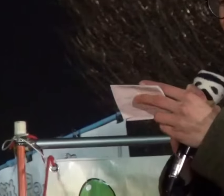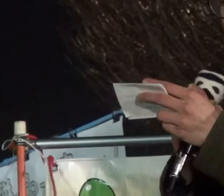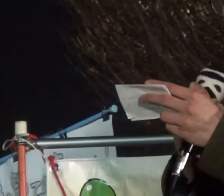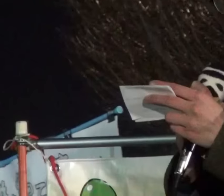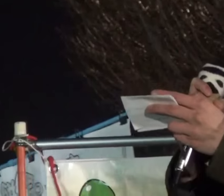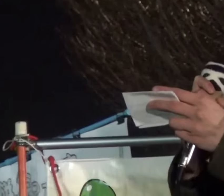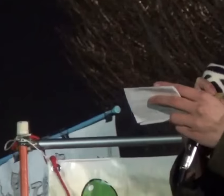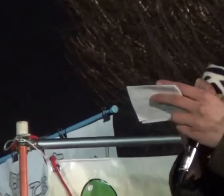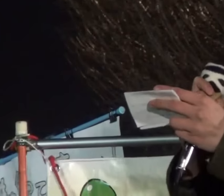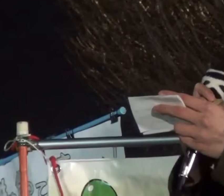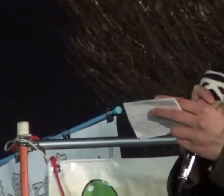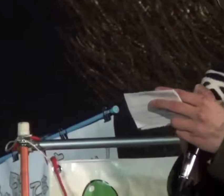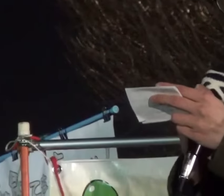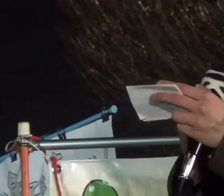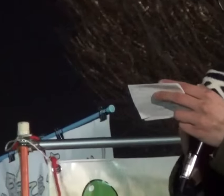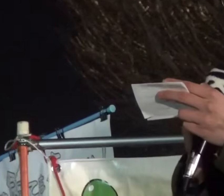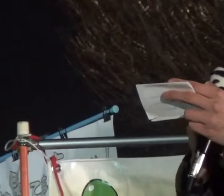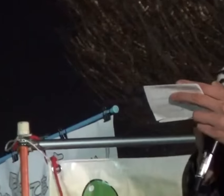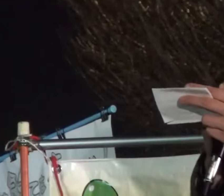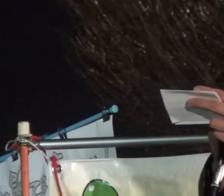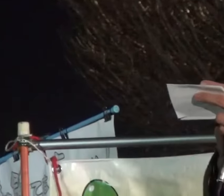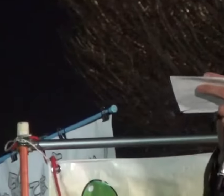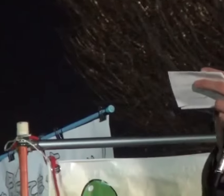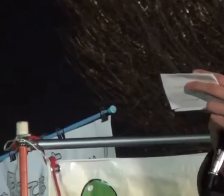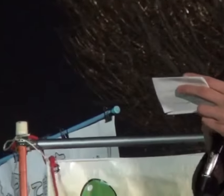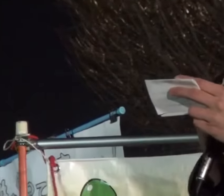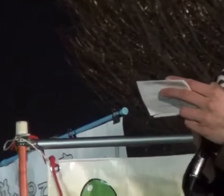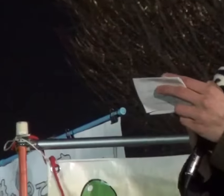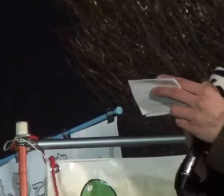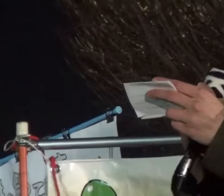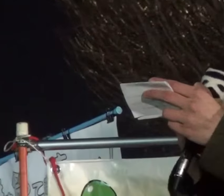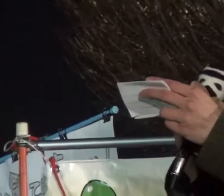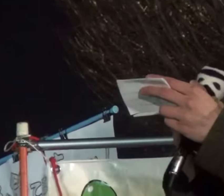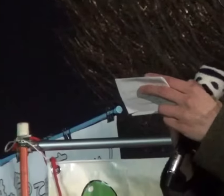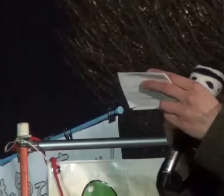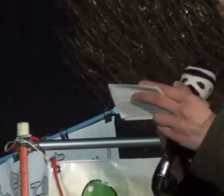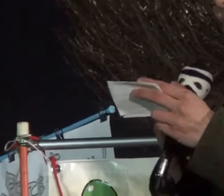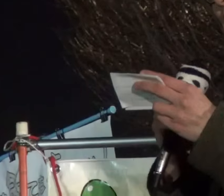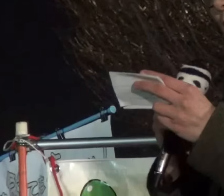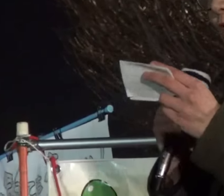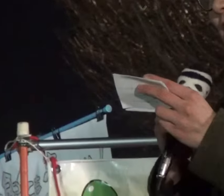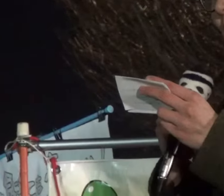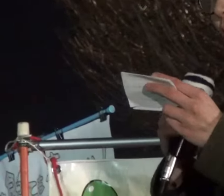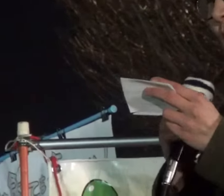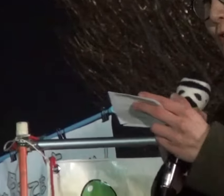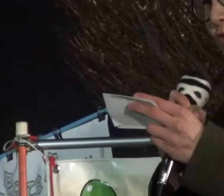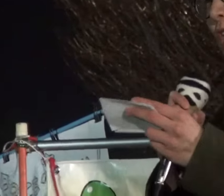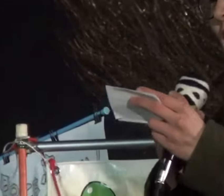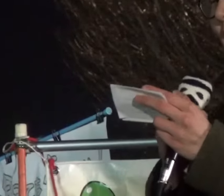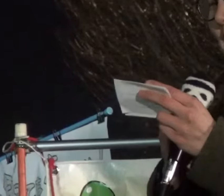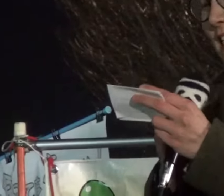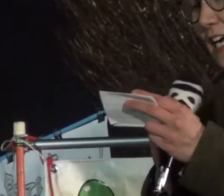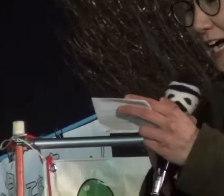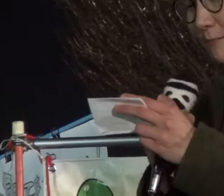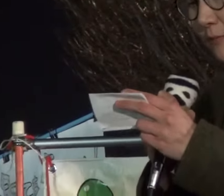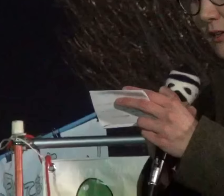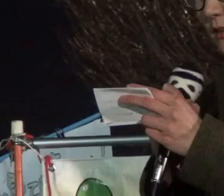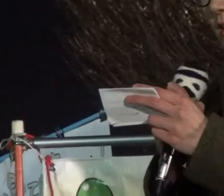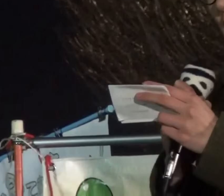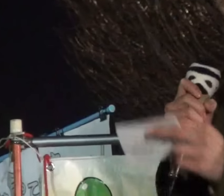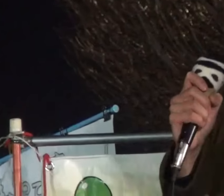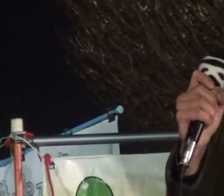く、ゴミ同然。家族50年の歴史をどんな気持ちでゴミ袋に投げ捨てた